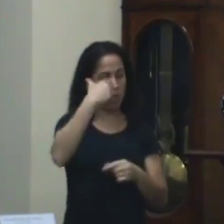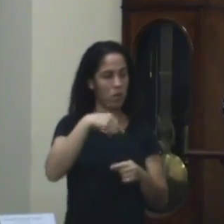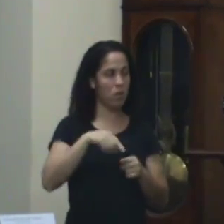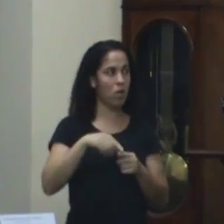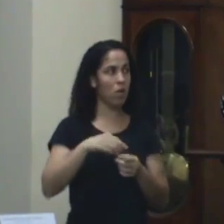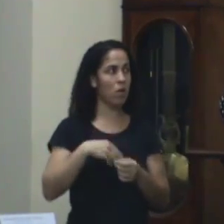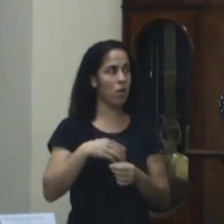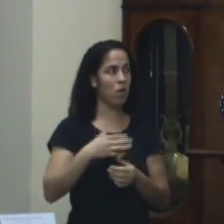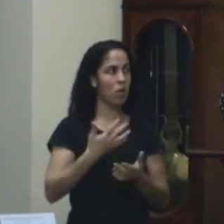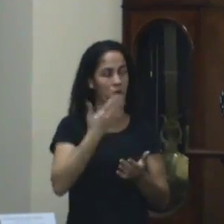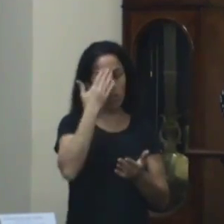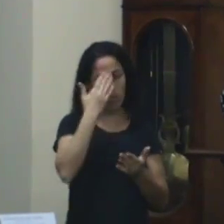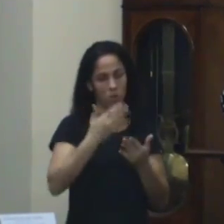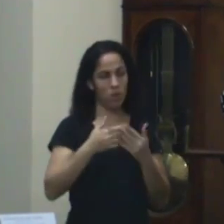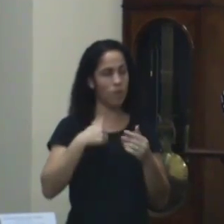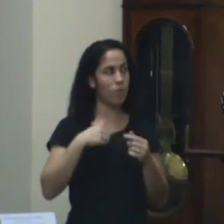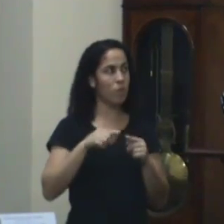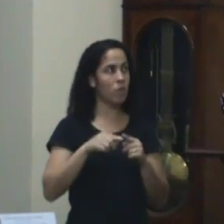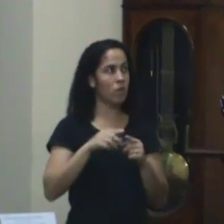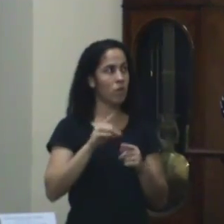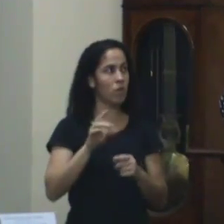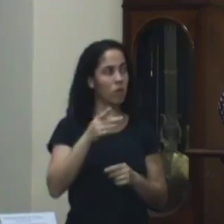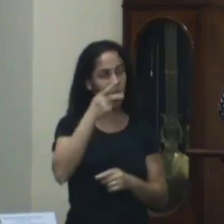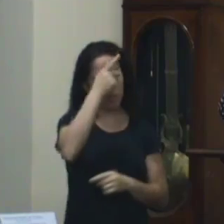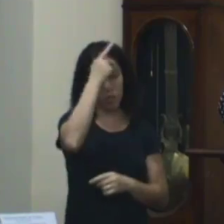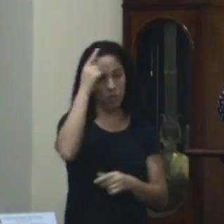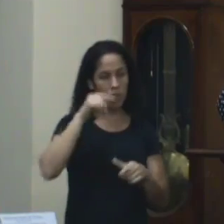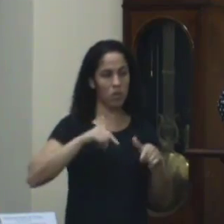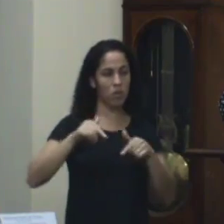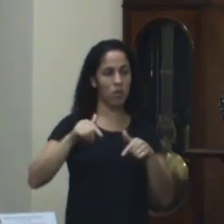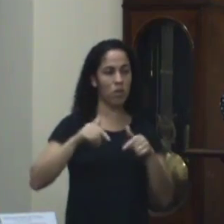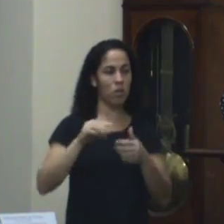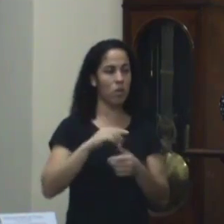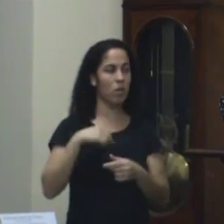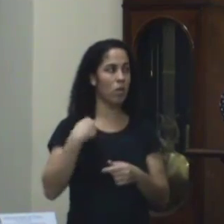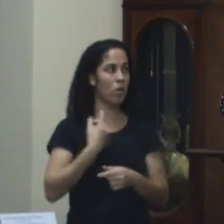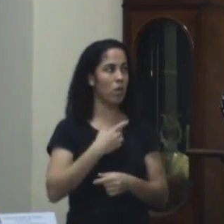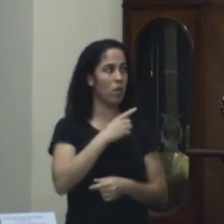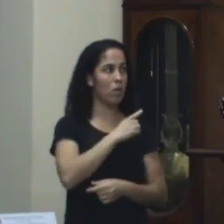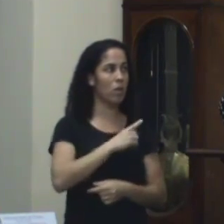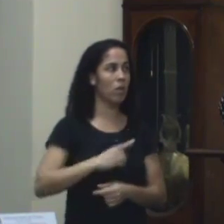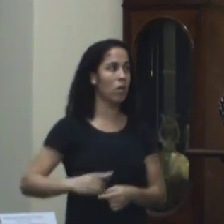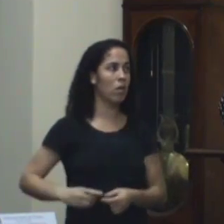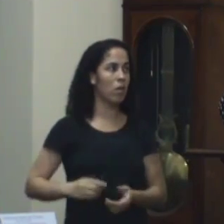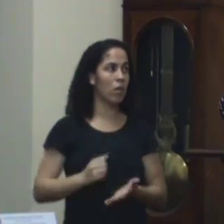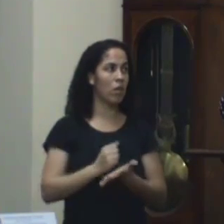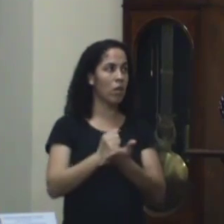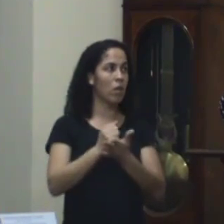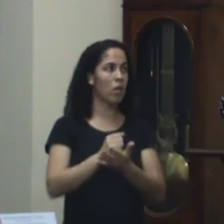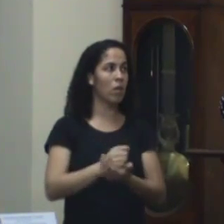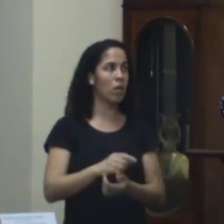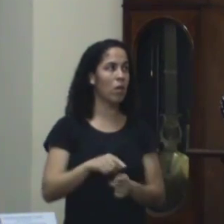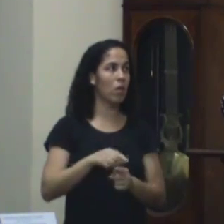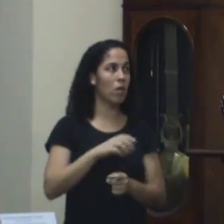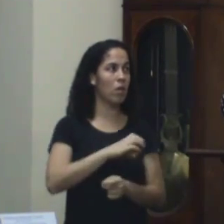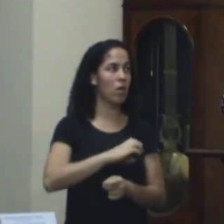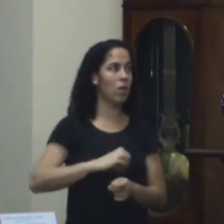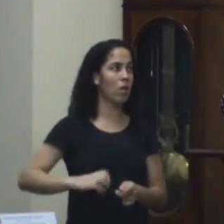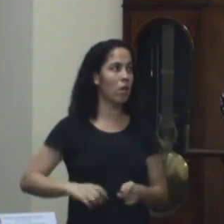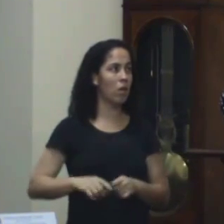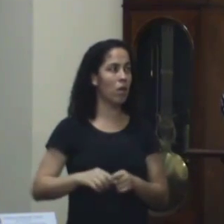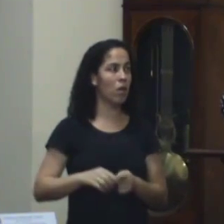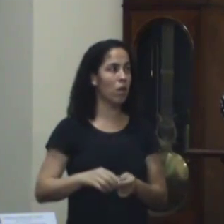que confiaram em mim, só pessoas que trabalham. Nosso deputado que eu apoio, a deputada estadual,